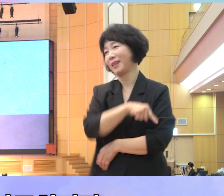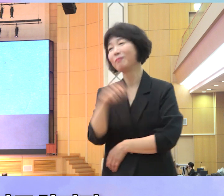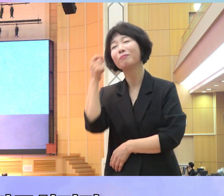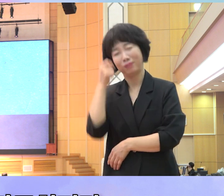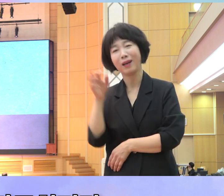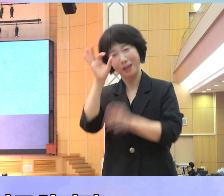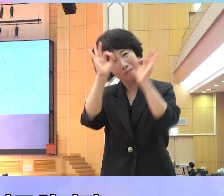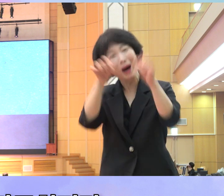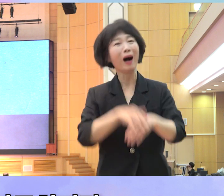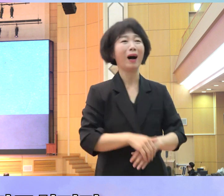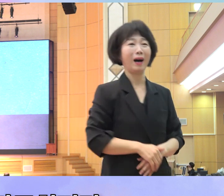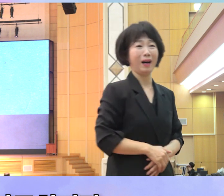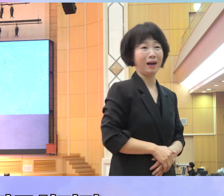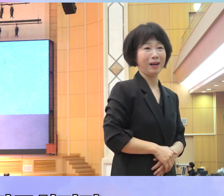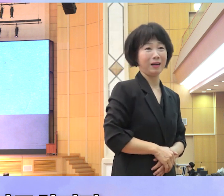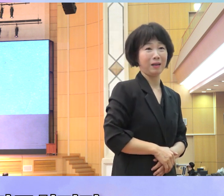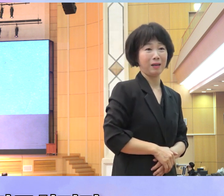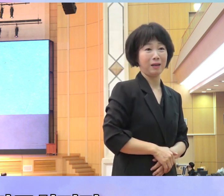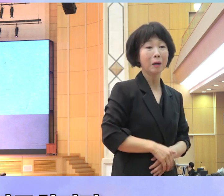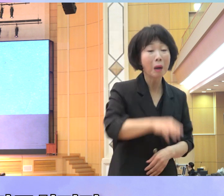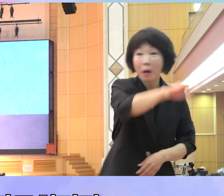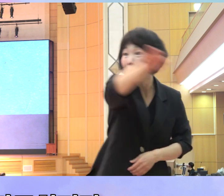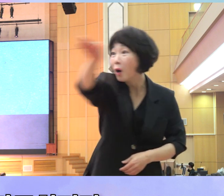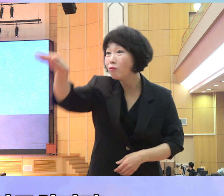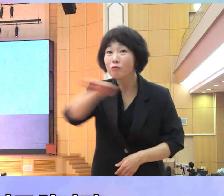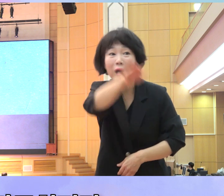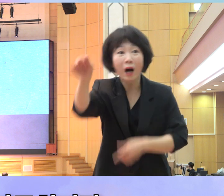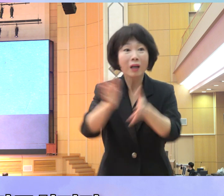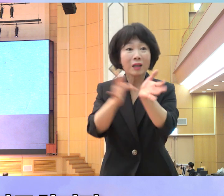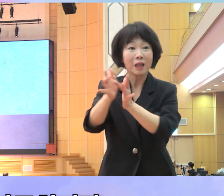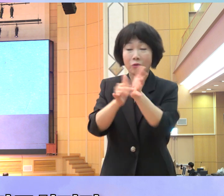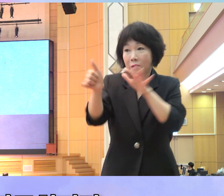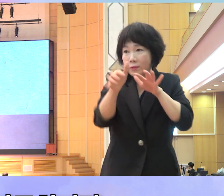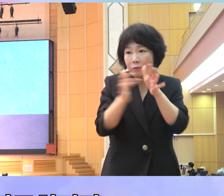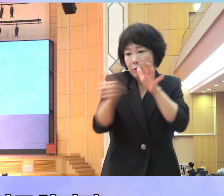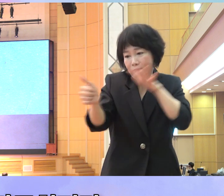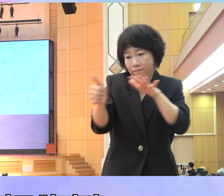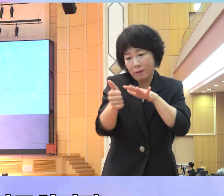사람들이 호텔에서 묵은 것도 아니고요, 그냥 빈들에